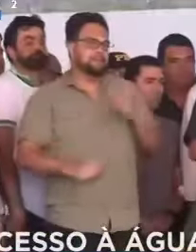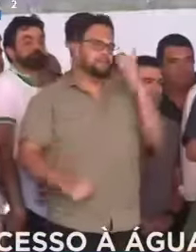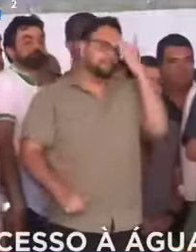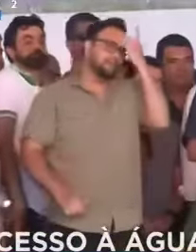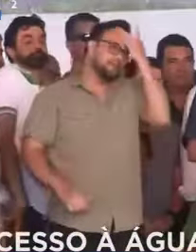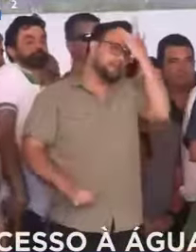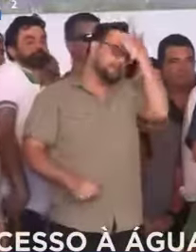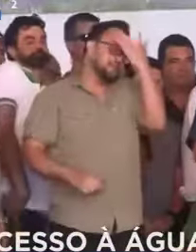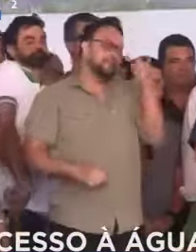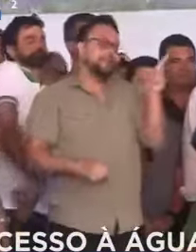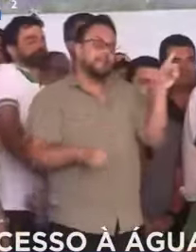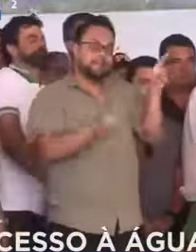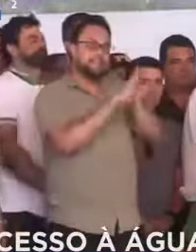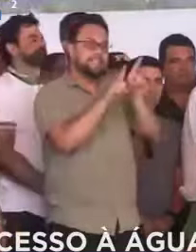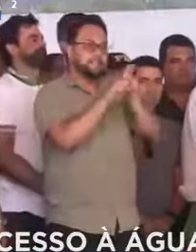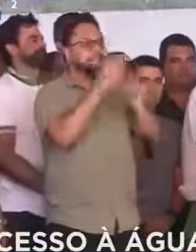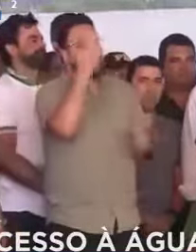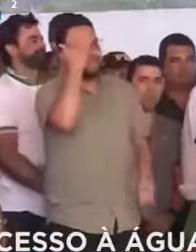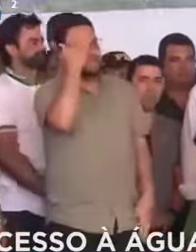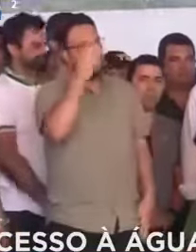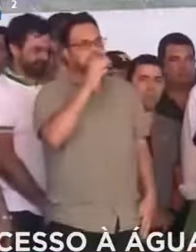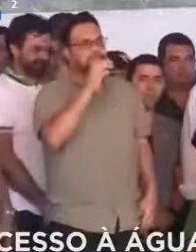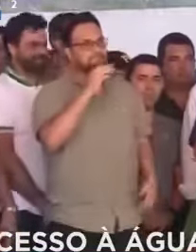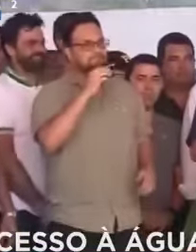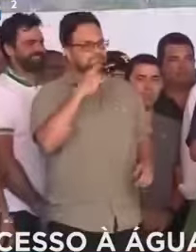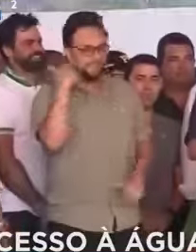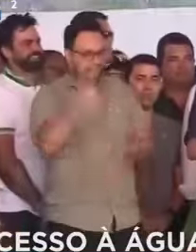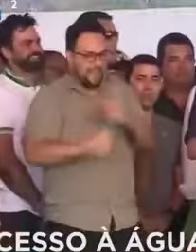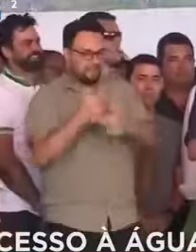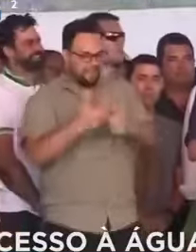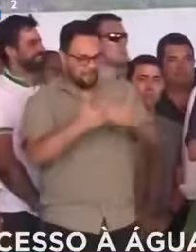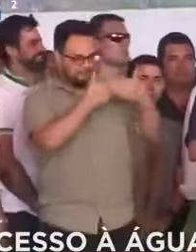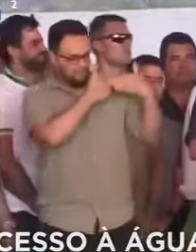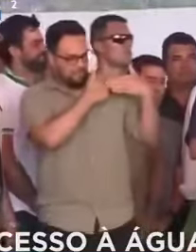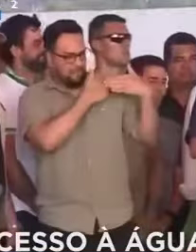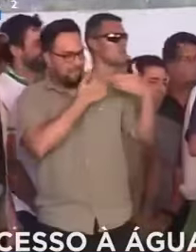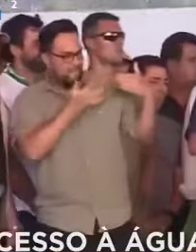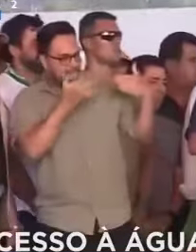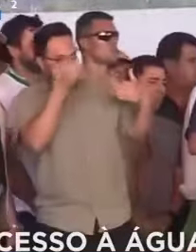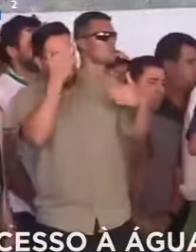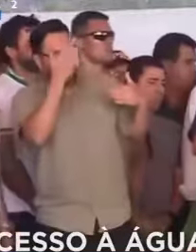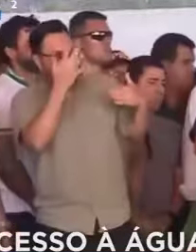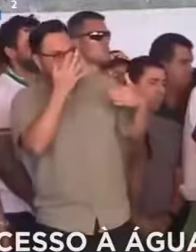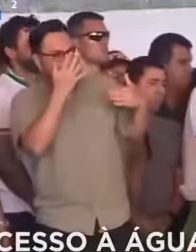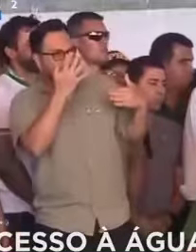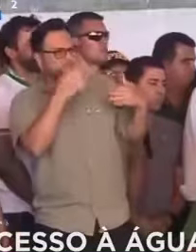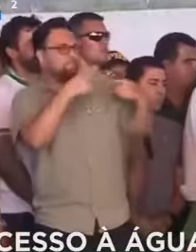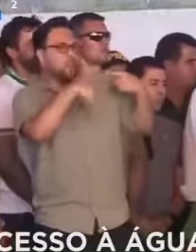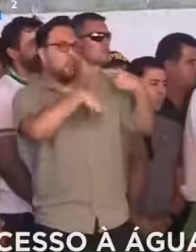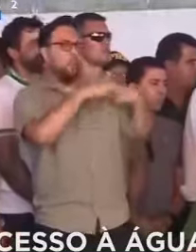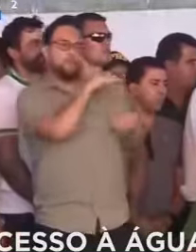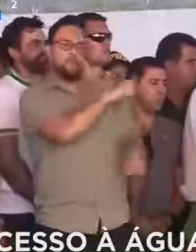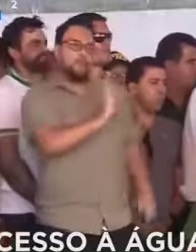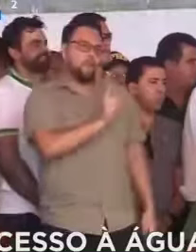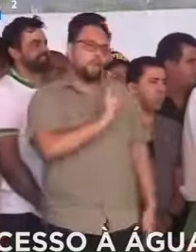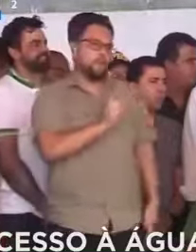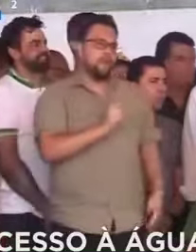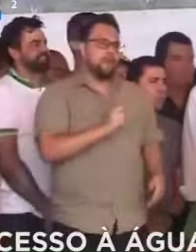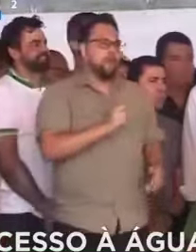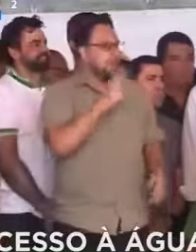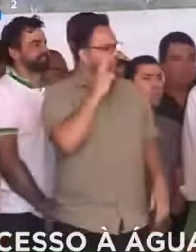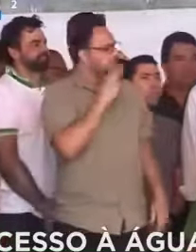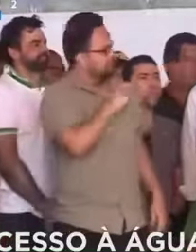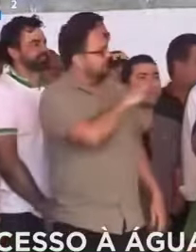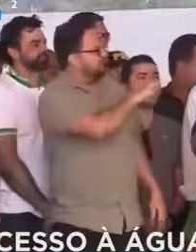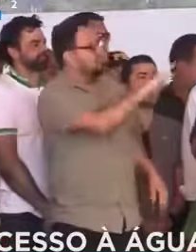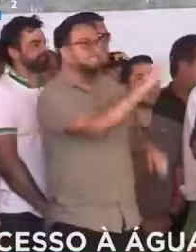Ele também sabia, se a missão fosse fácil, não seria dada para ele. E agora há pouco eu ouvi se emocionar aqui.